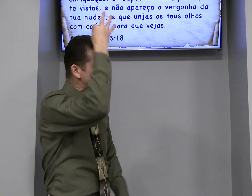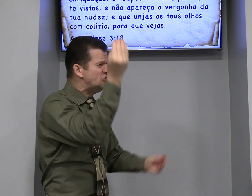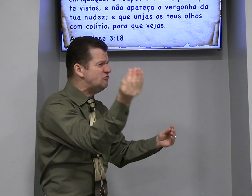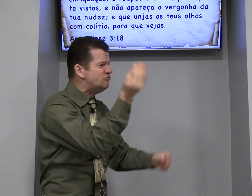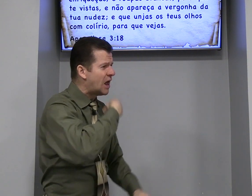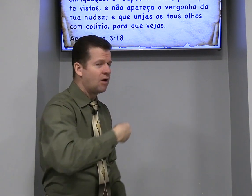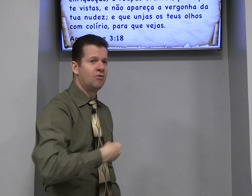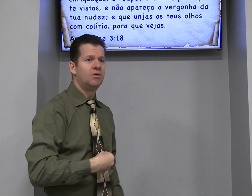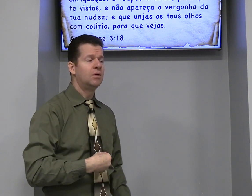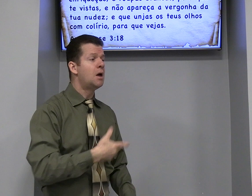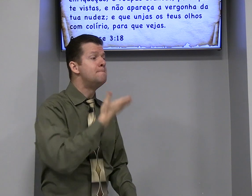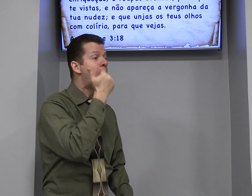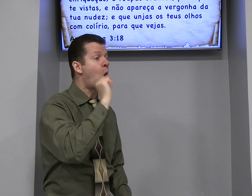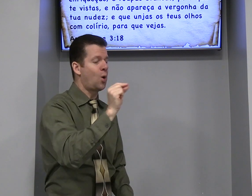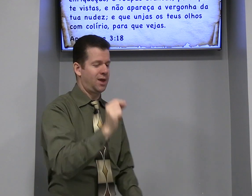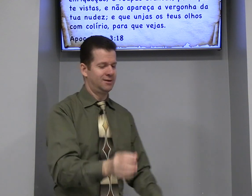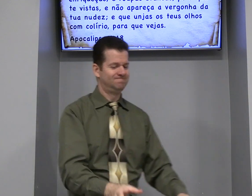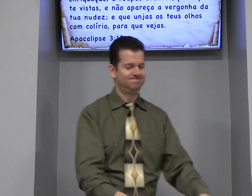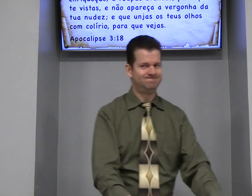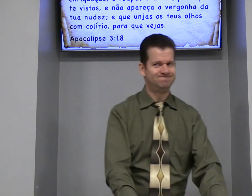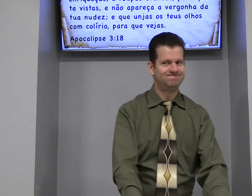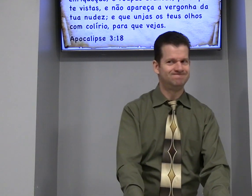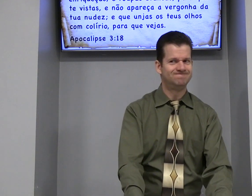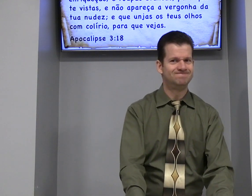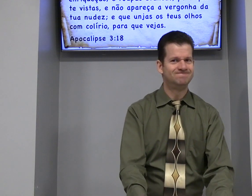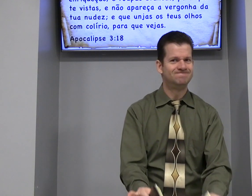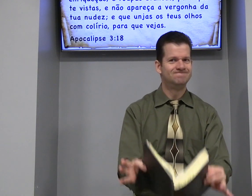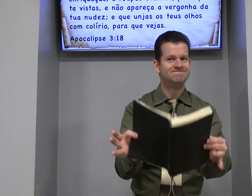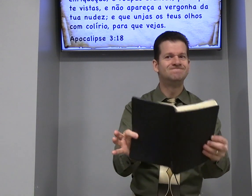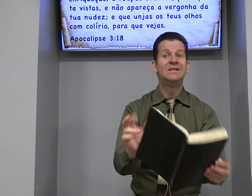é vazio, seu Espírito é fraco.